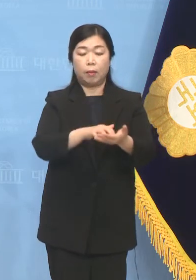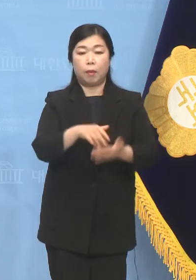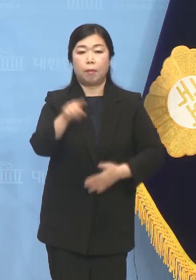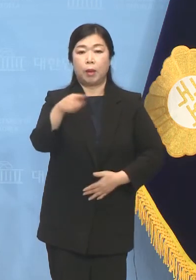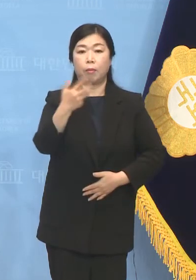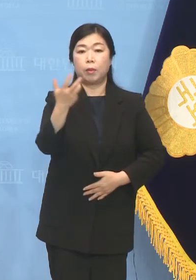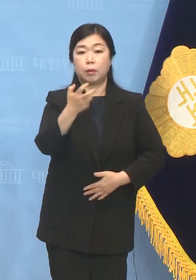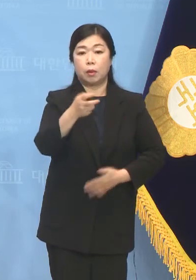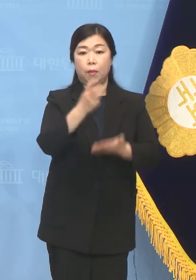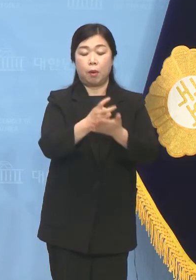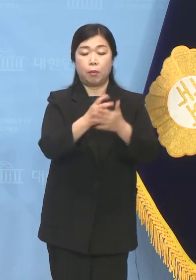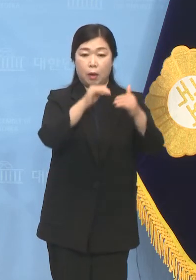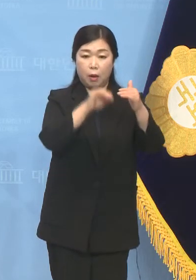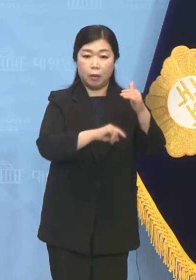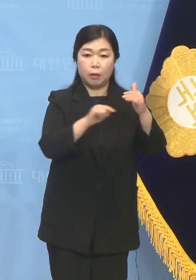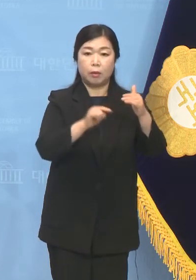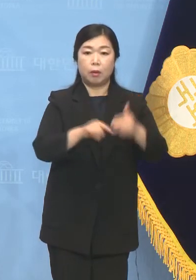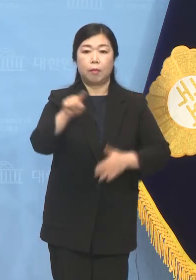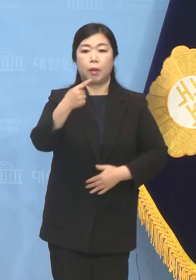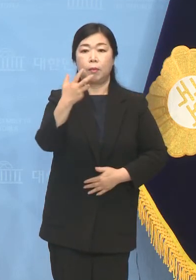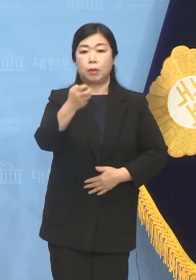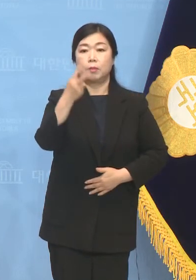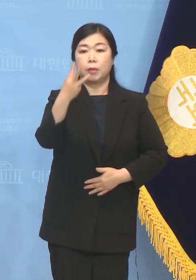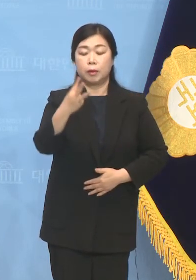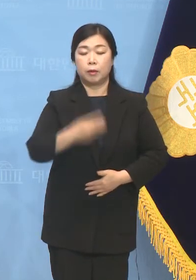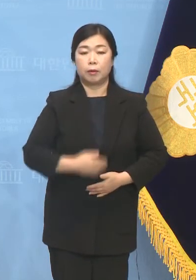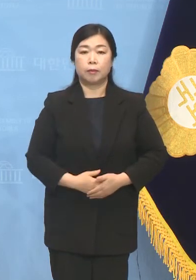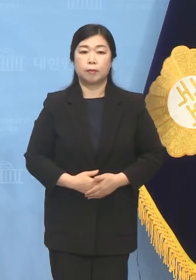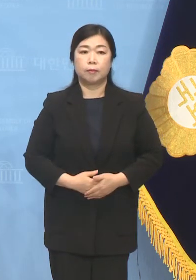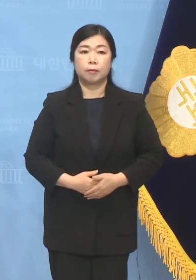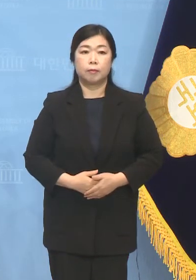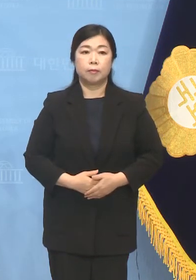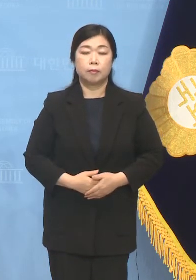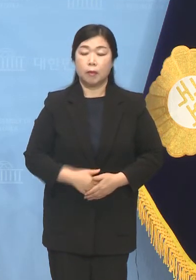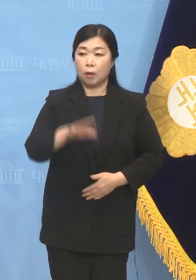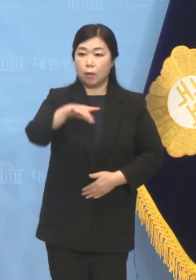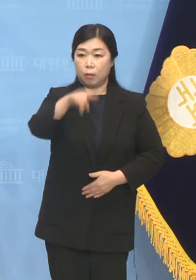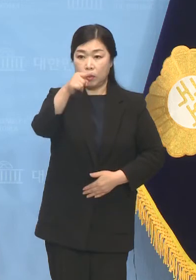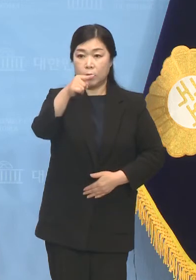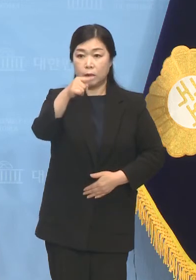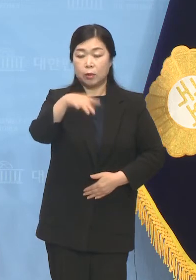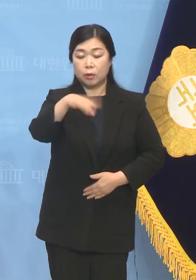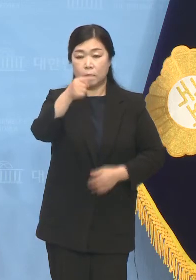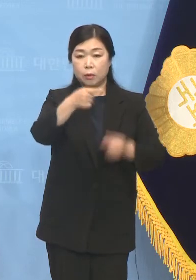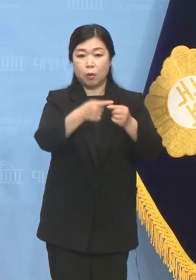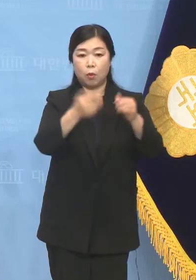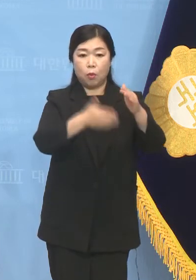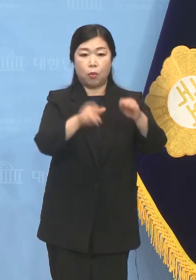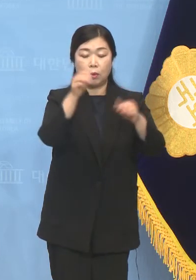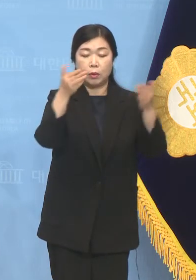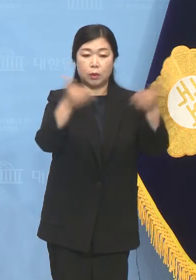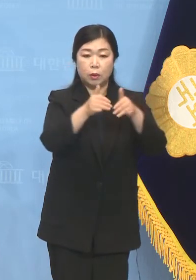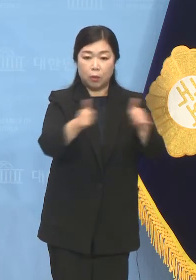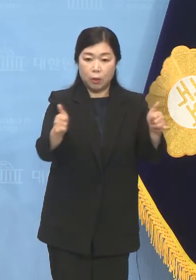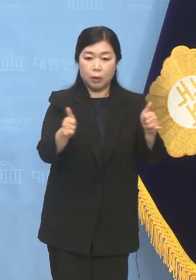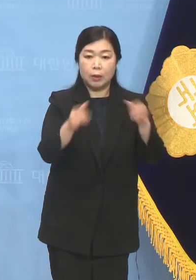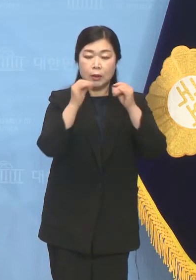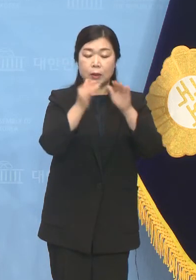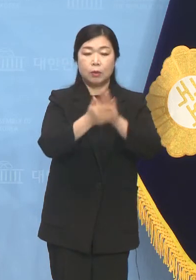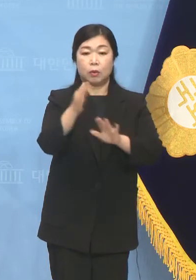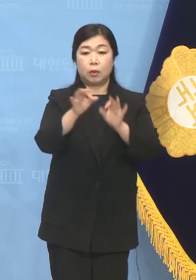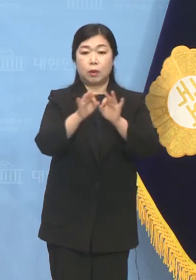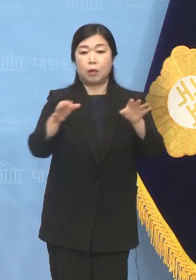180건의 법률안을 포함하여 183건입니다. 먼저 공공기관 직원들의 신도시 땅